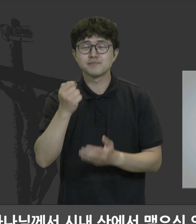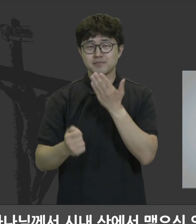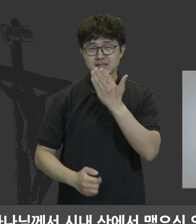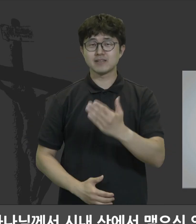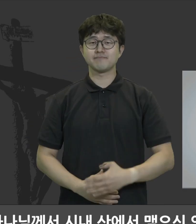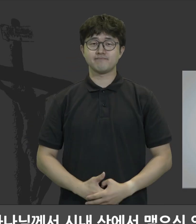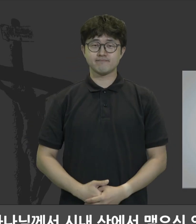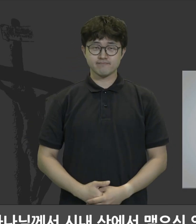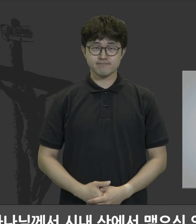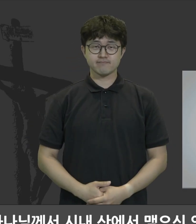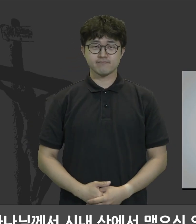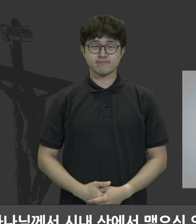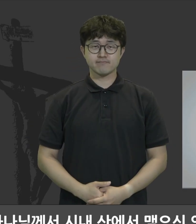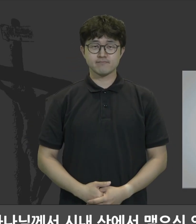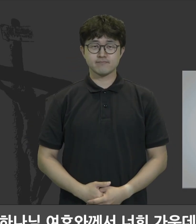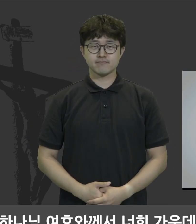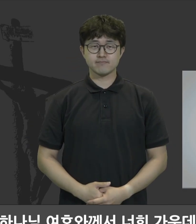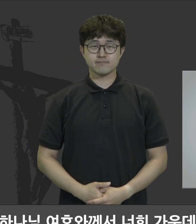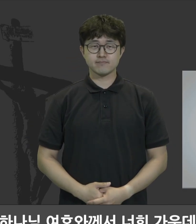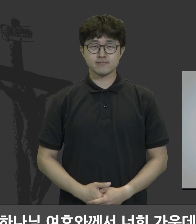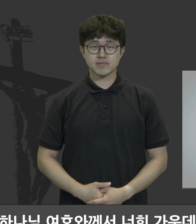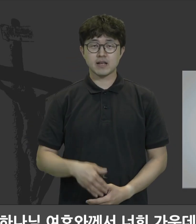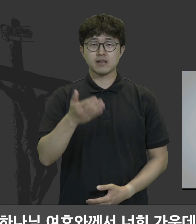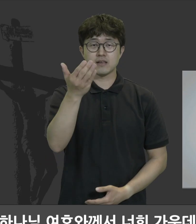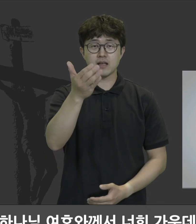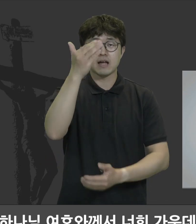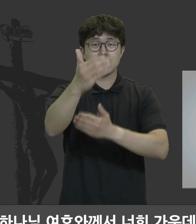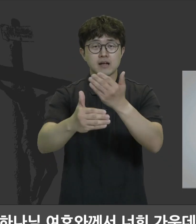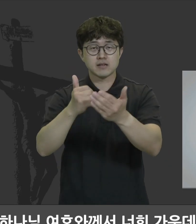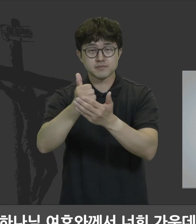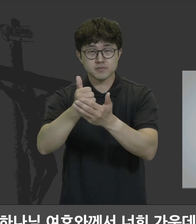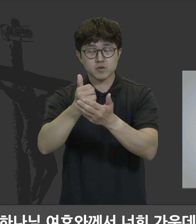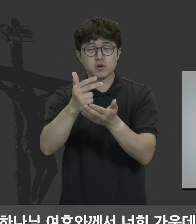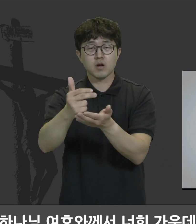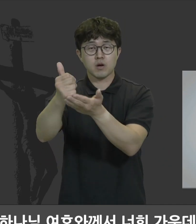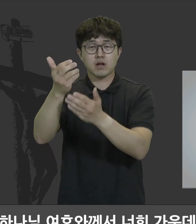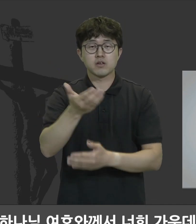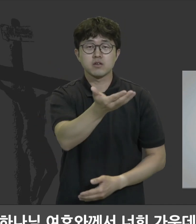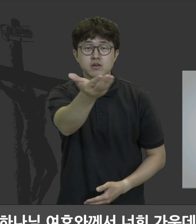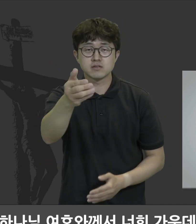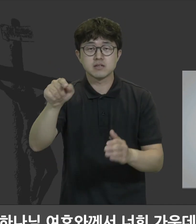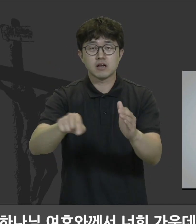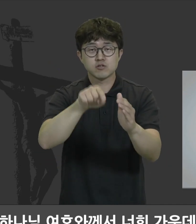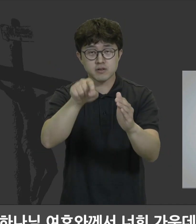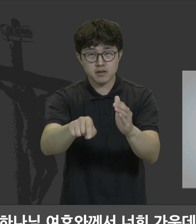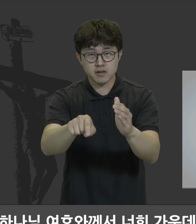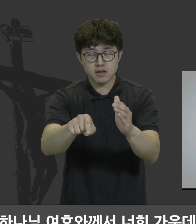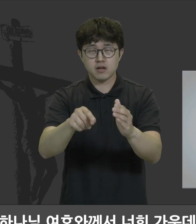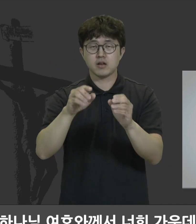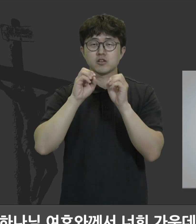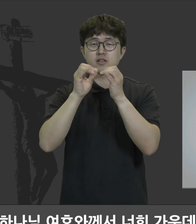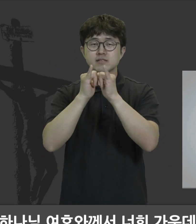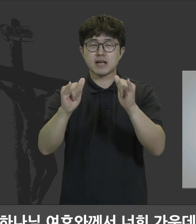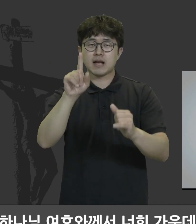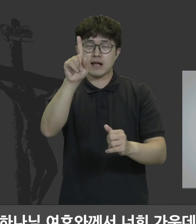있는 것이죠. 내 하나님 여호와께서 너희 가운데 나와 같은 선지자 하나를